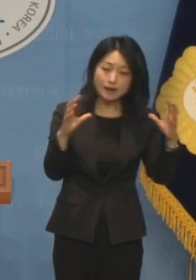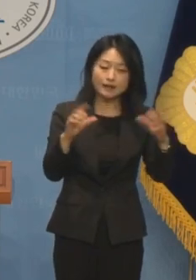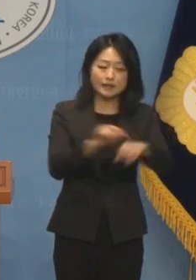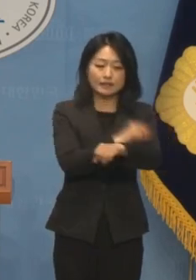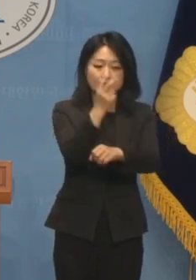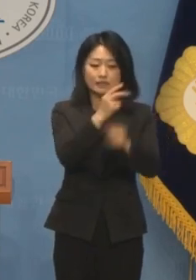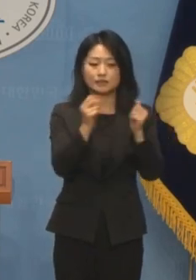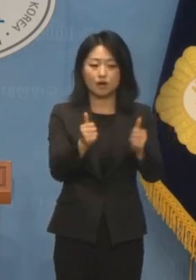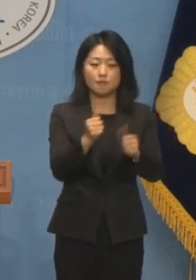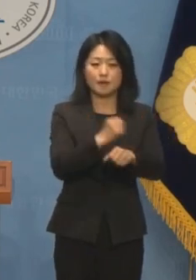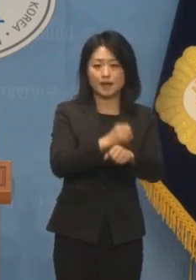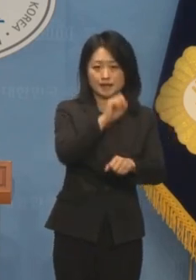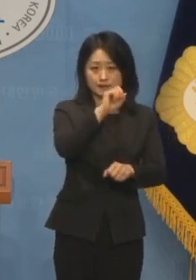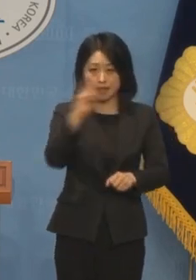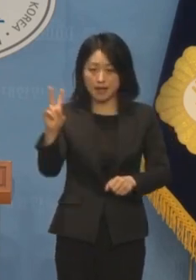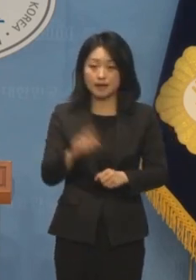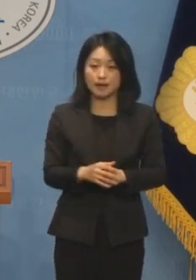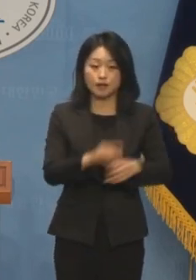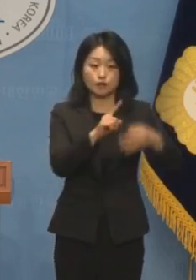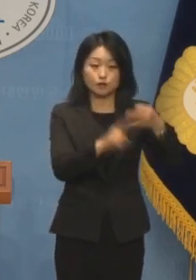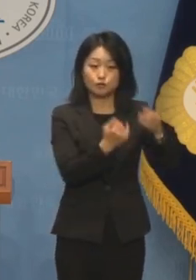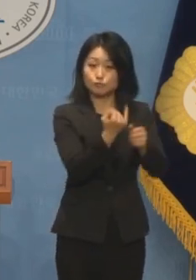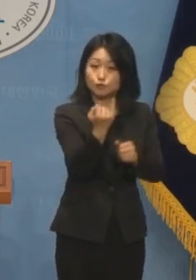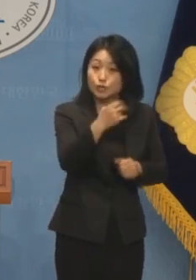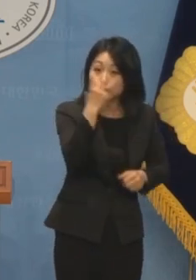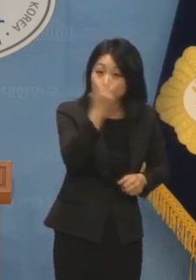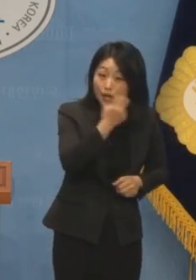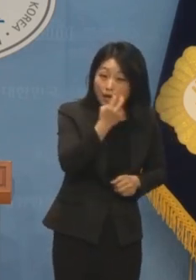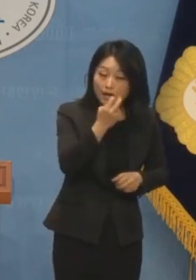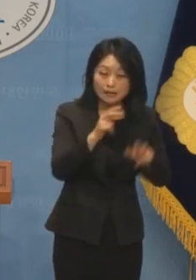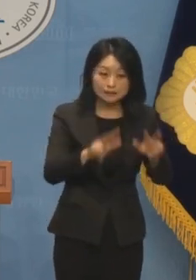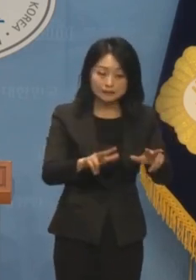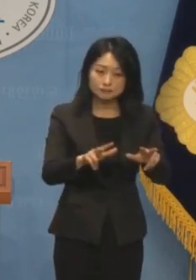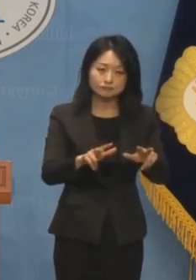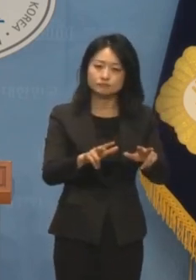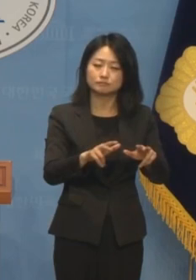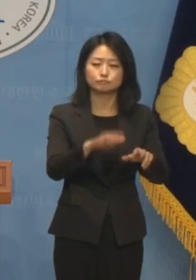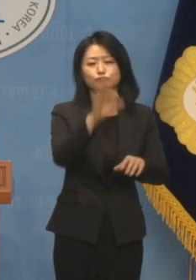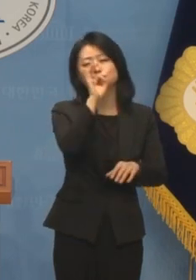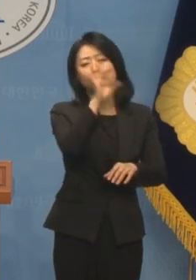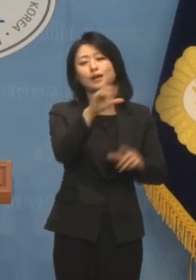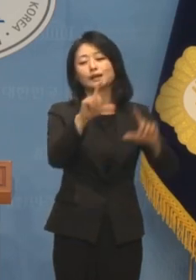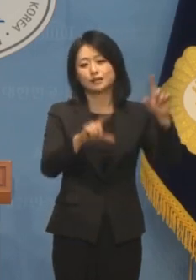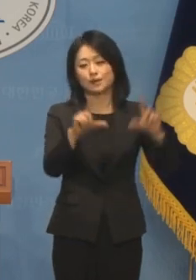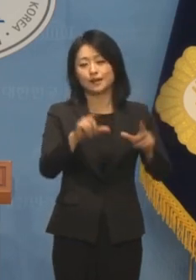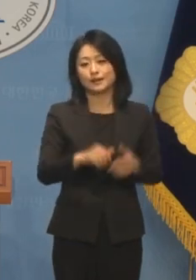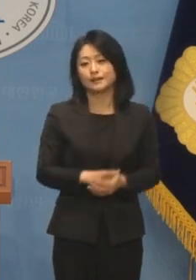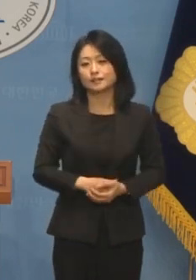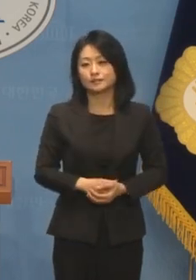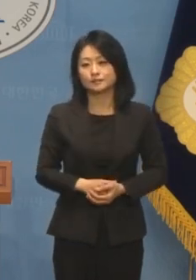종합특검 아니고서는 김건희 여사 수사는 한 발도 뗄 수 없을 것 같습니다.